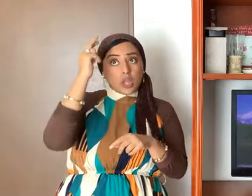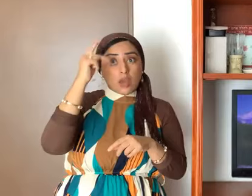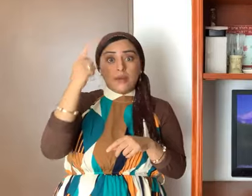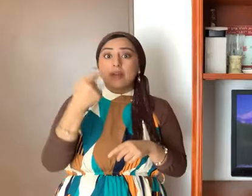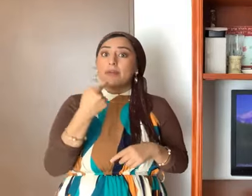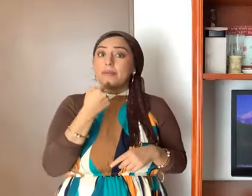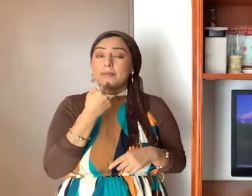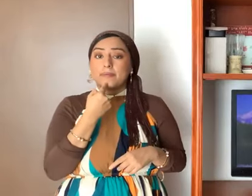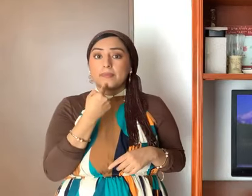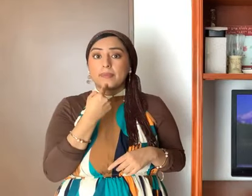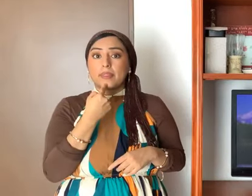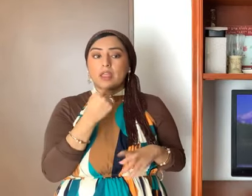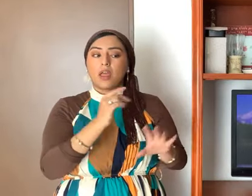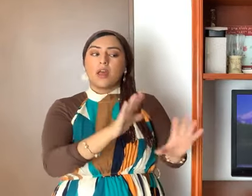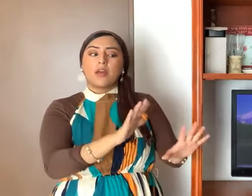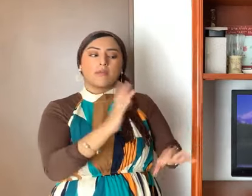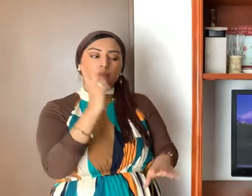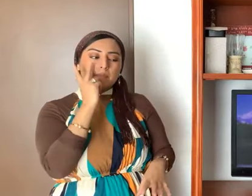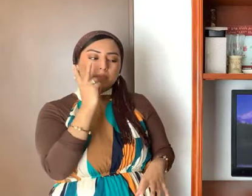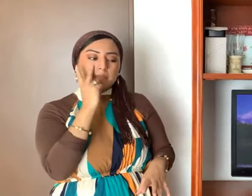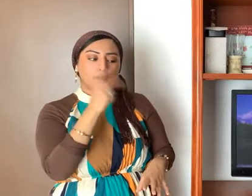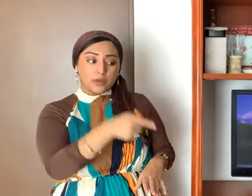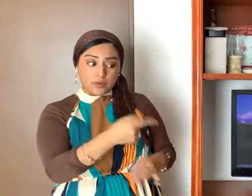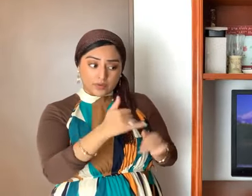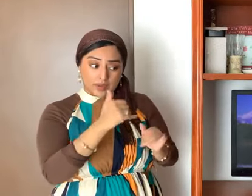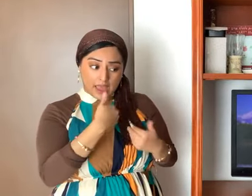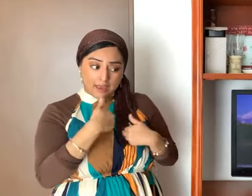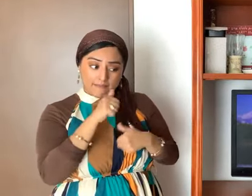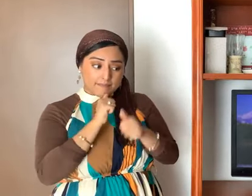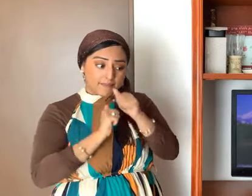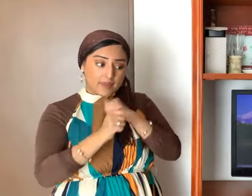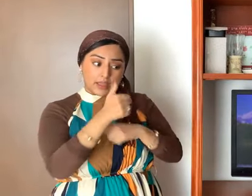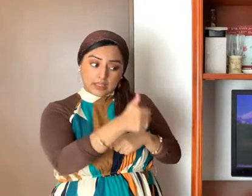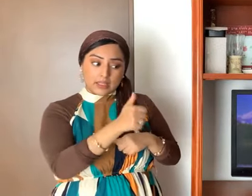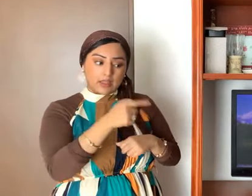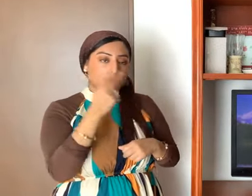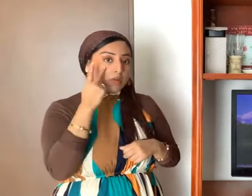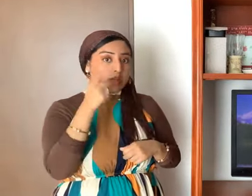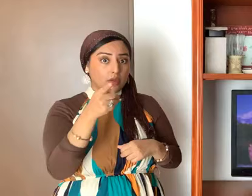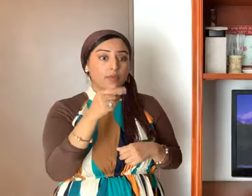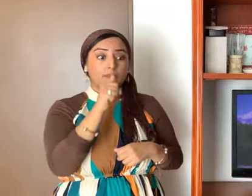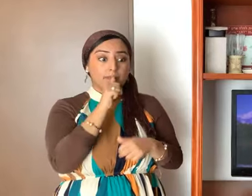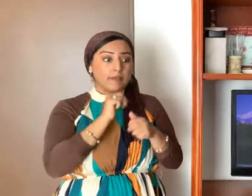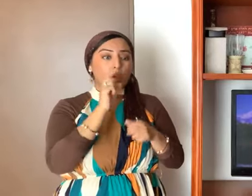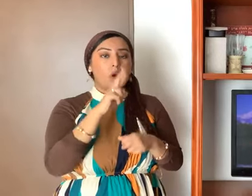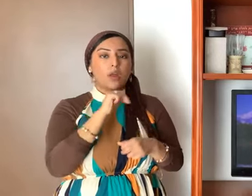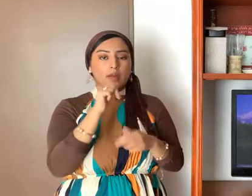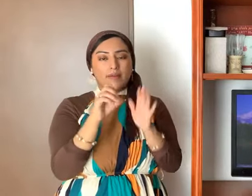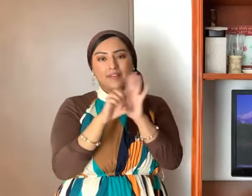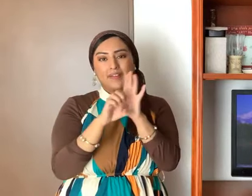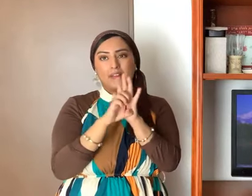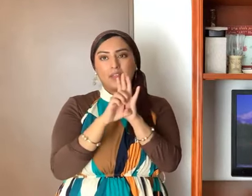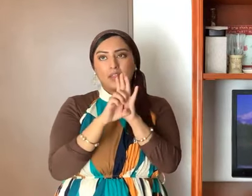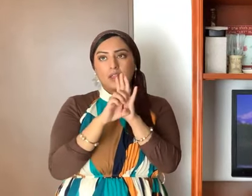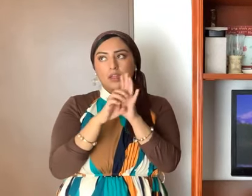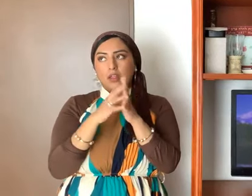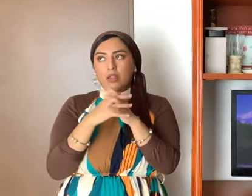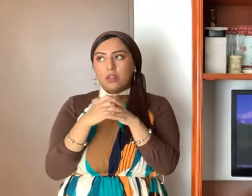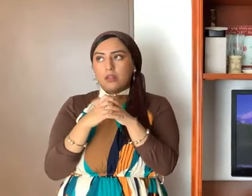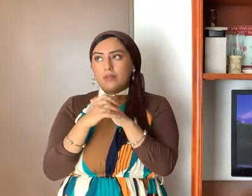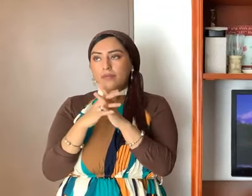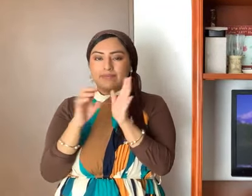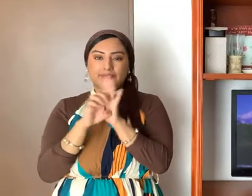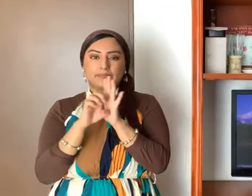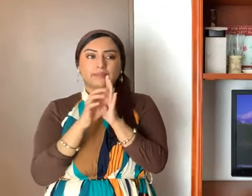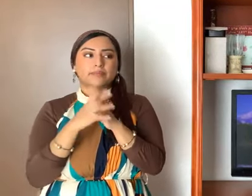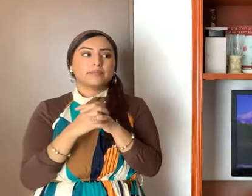dice, a ver cómo está tu paciencia. Tú tienes que darte cuenta si eres paciente o no. Un ejemplo muy vago, si